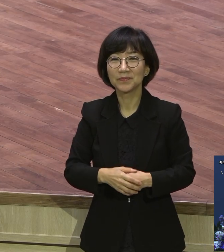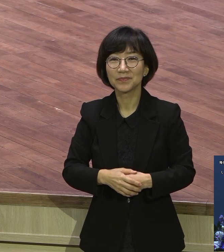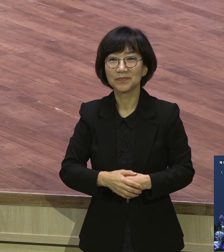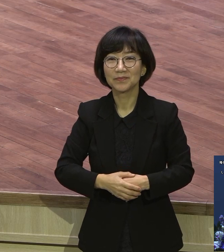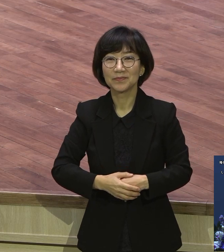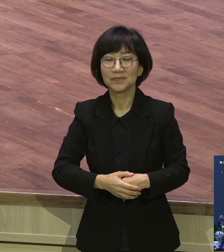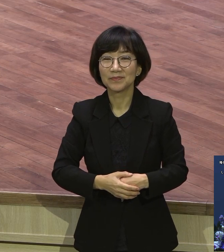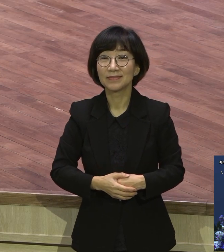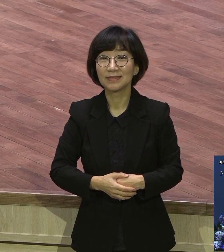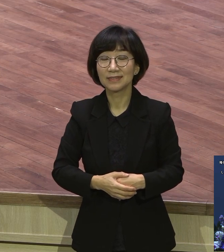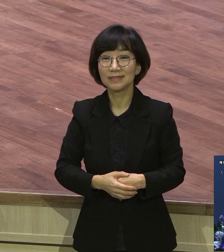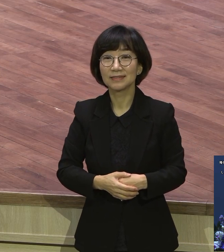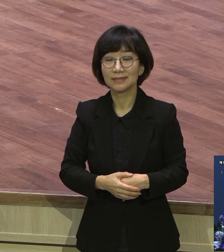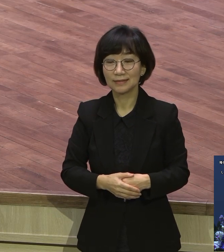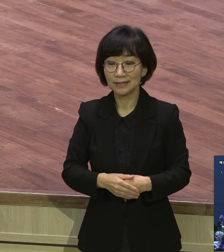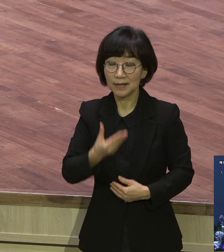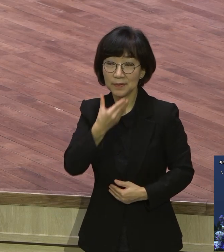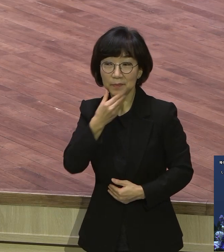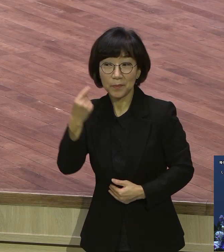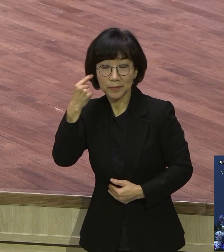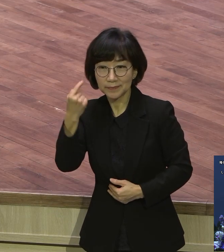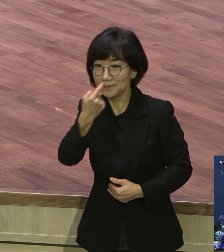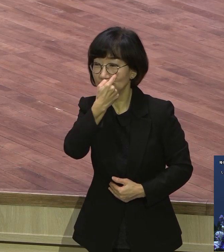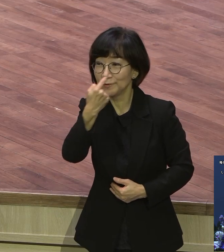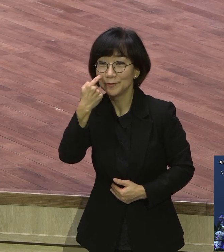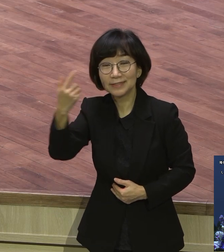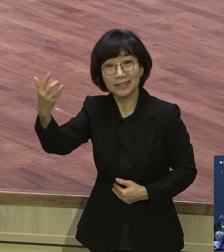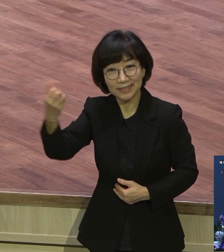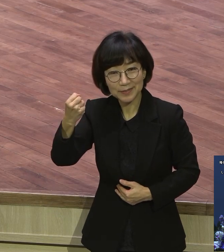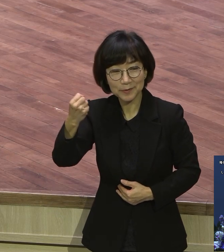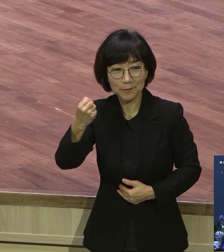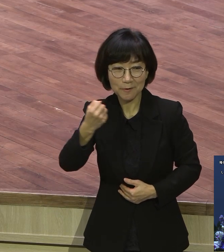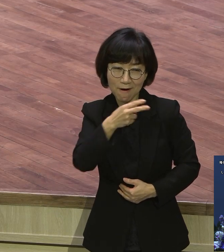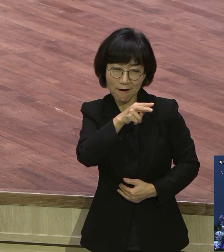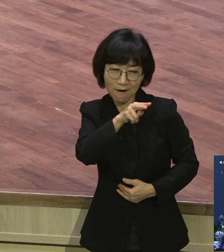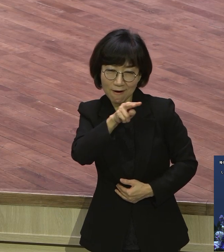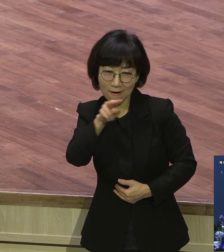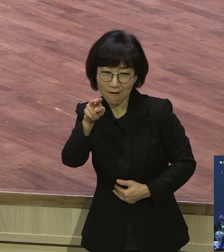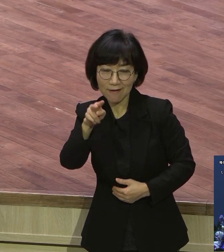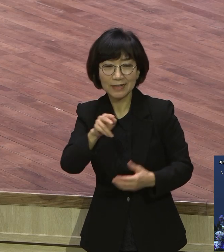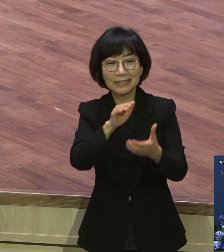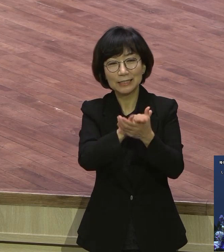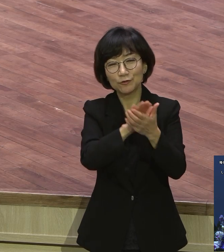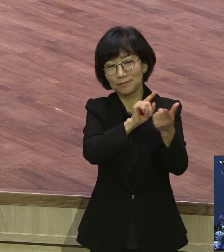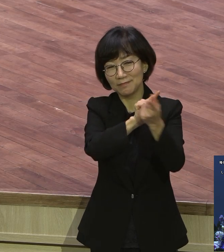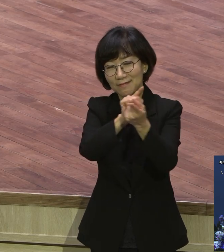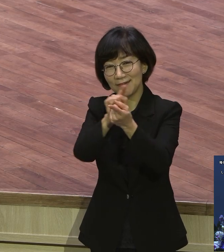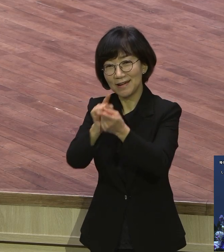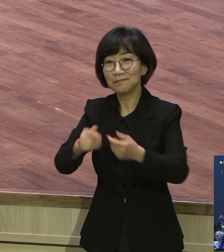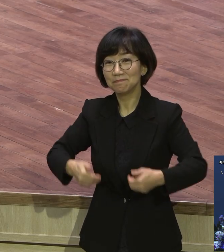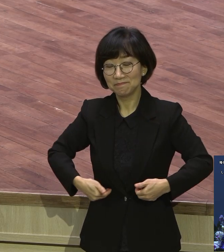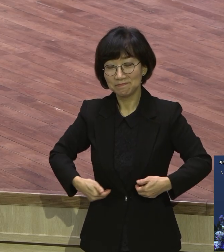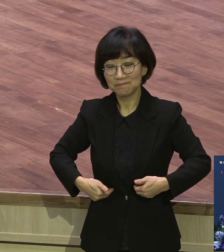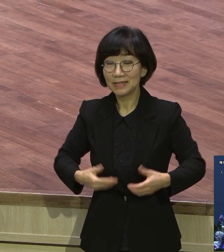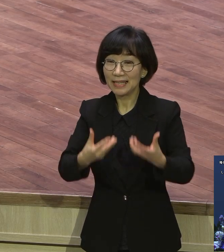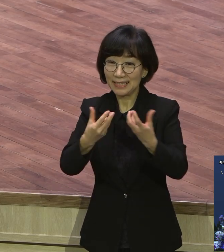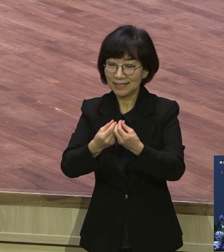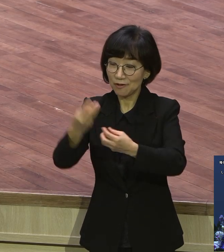말할까요 보금적인 시각 가지고 사람 친구들을 바라보고 다 우리 앱넛을요 학교에서 인기 짱이